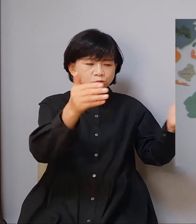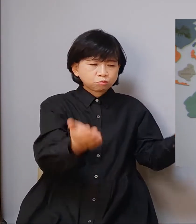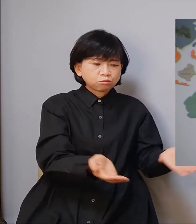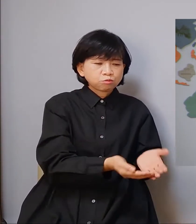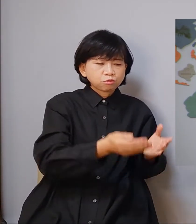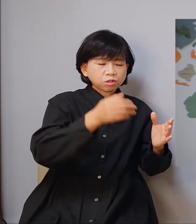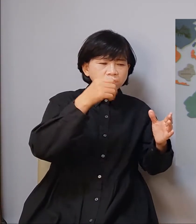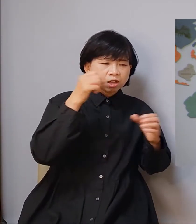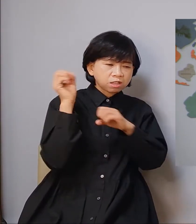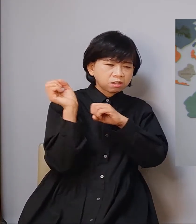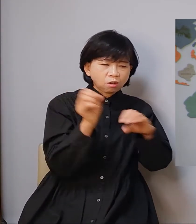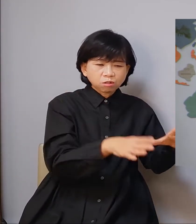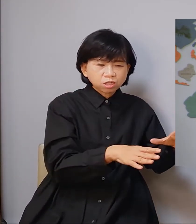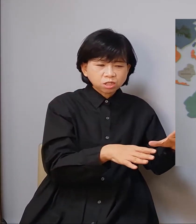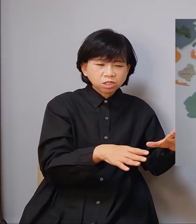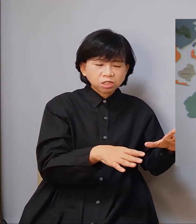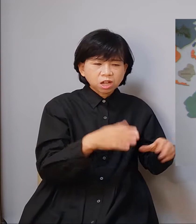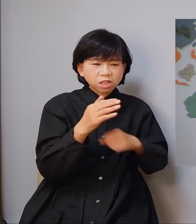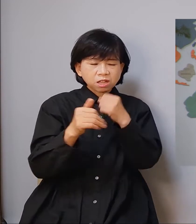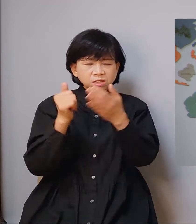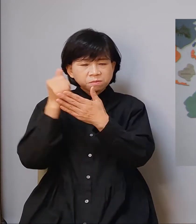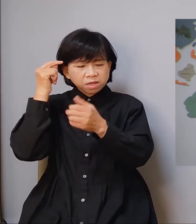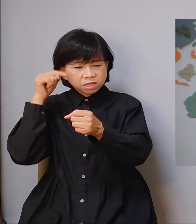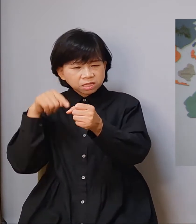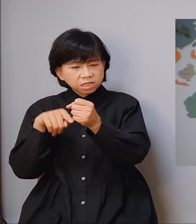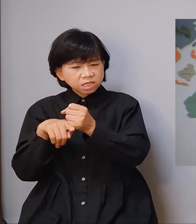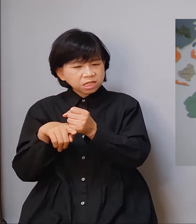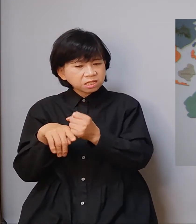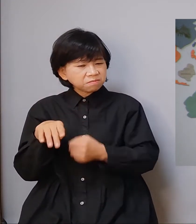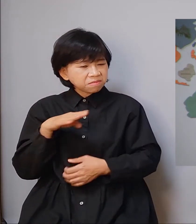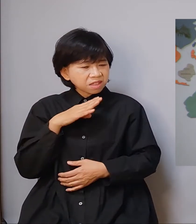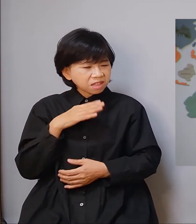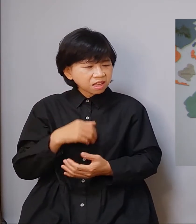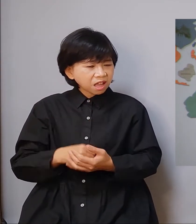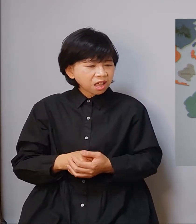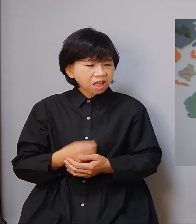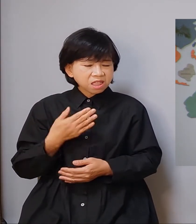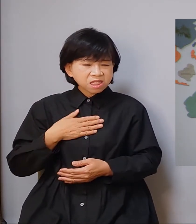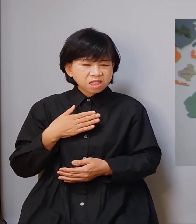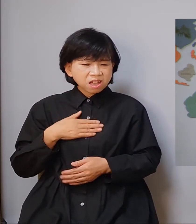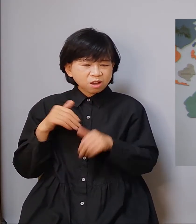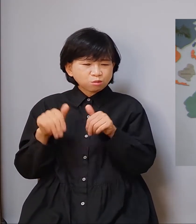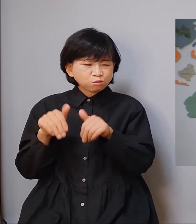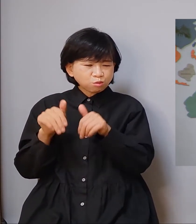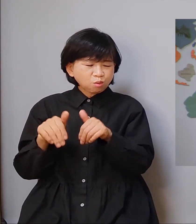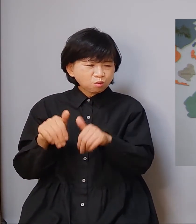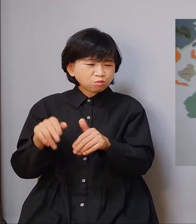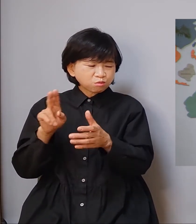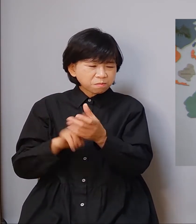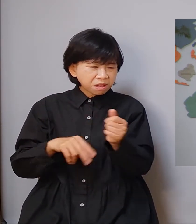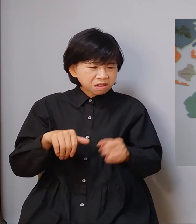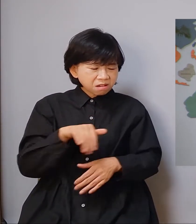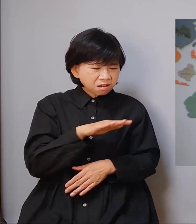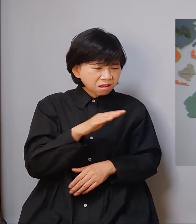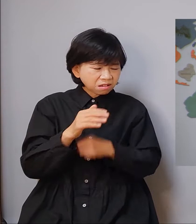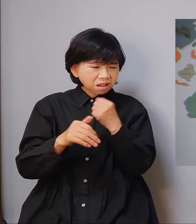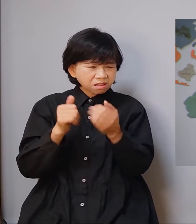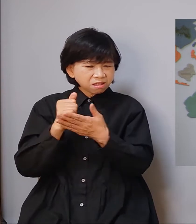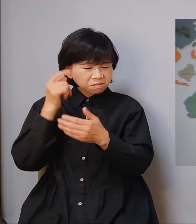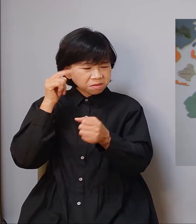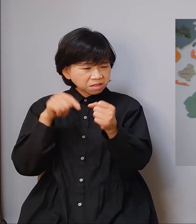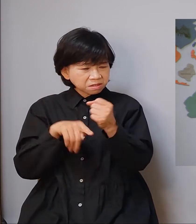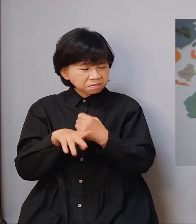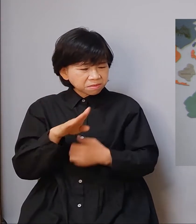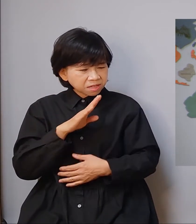하나님의 뜻이겠어? 어떻게 내가 장사꾼에게 팔려가는 게 하나님의 뜻이겠어? 어떻게 핍박자 사울에게 찾아가는 것이 하나님의